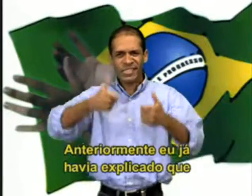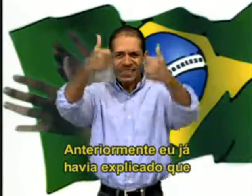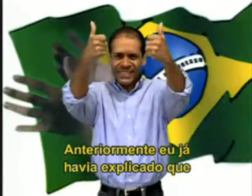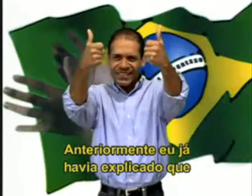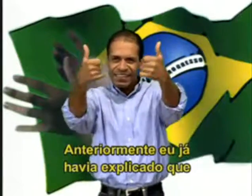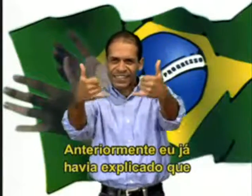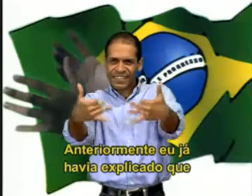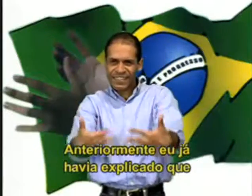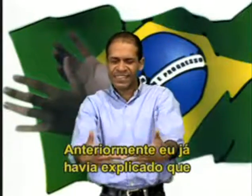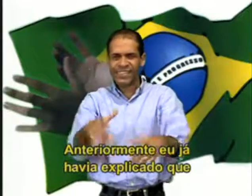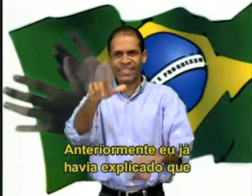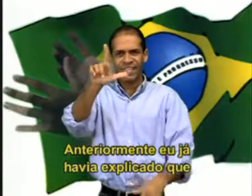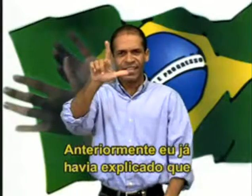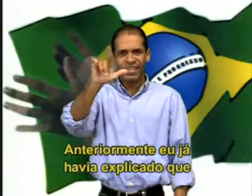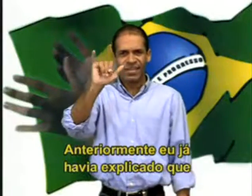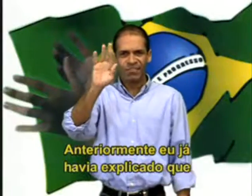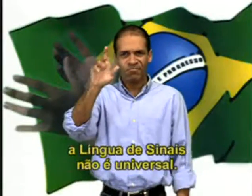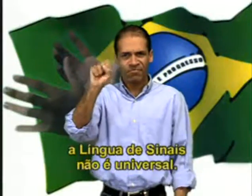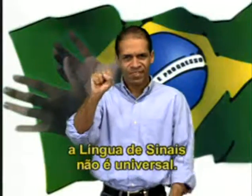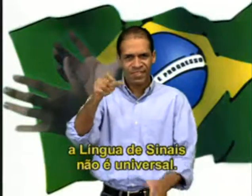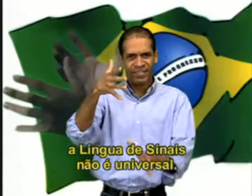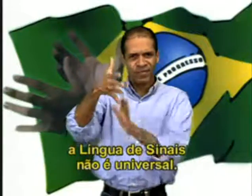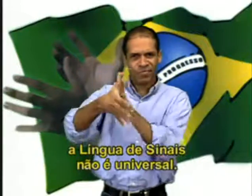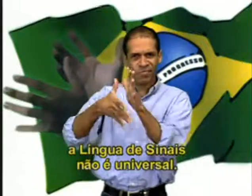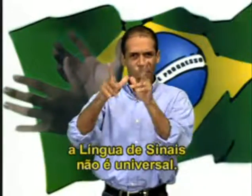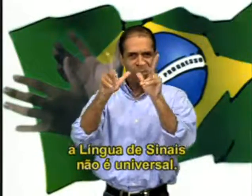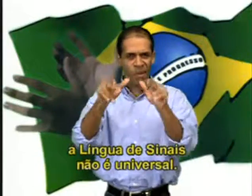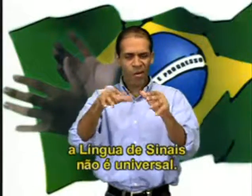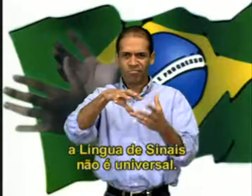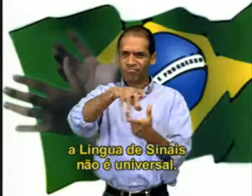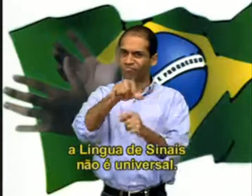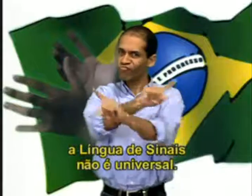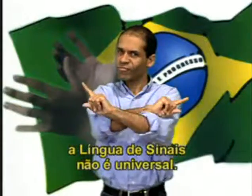Anteriormente, eu já havia explicado que a língua de sinais não é universal.